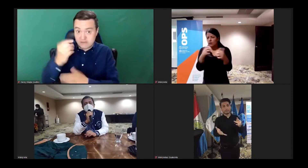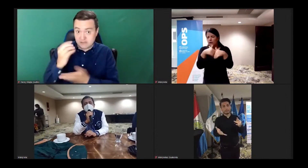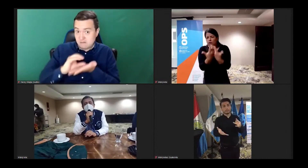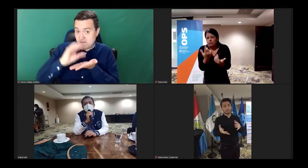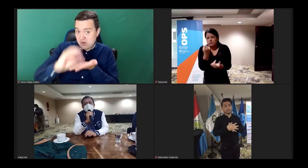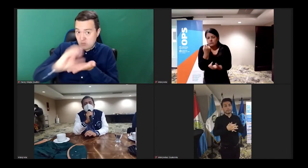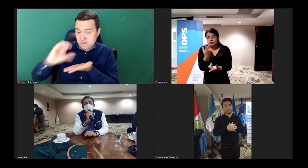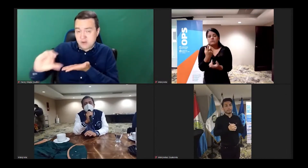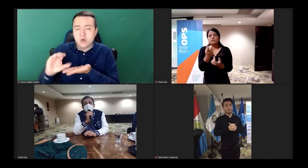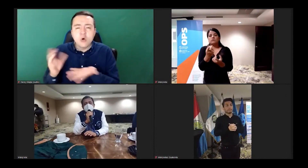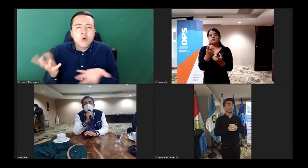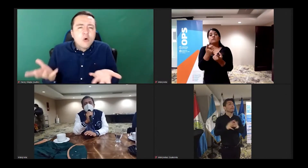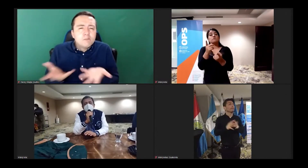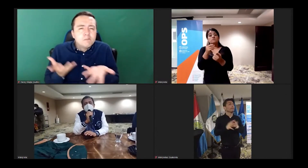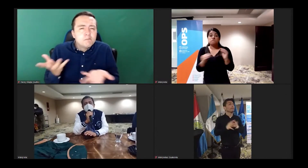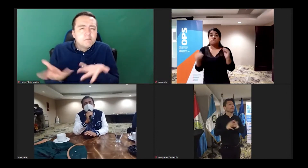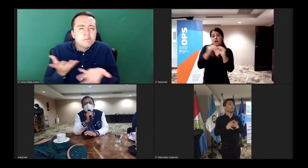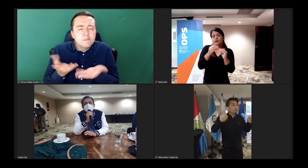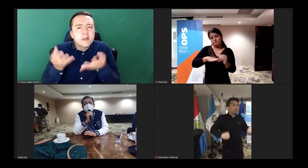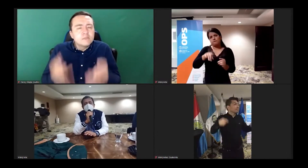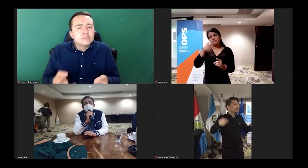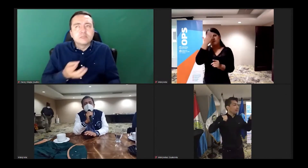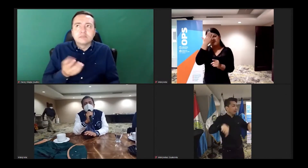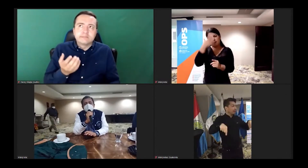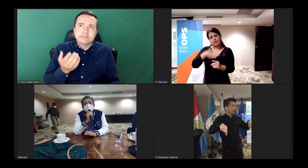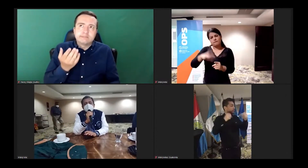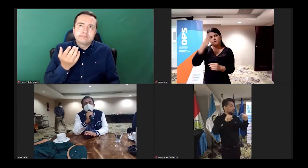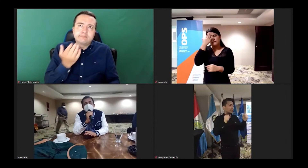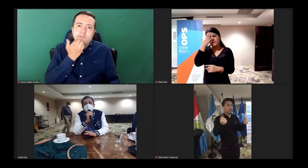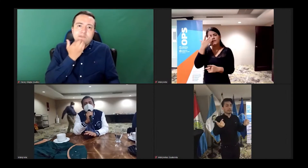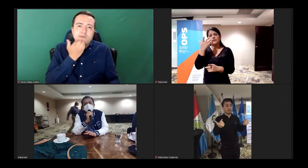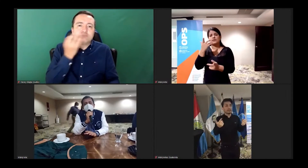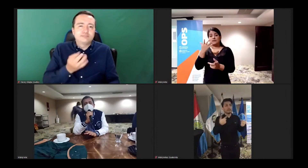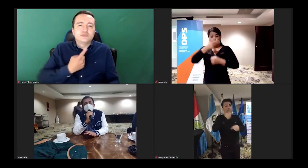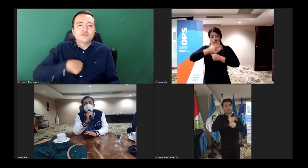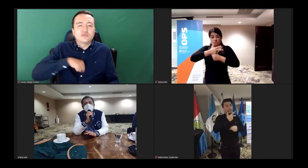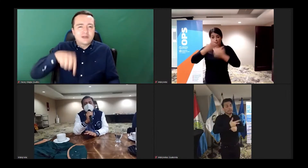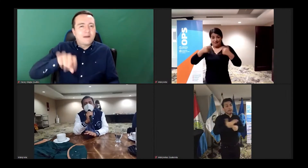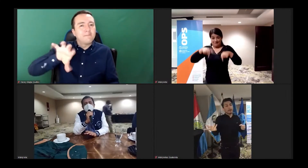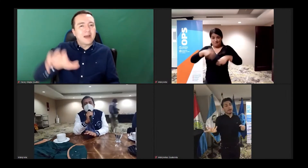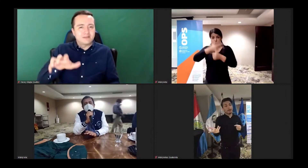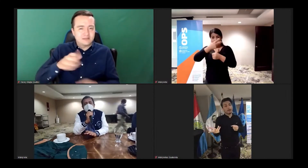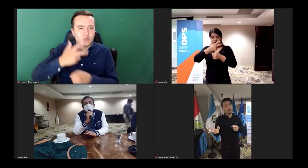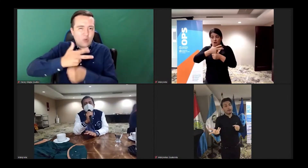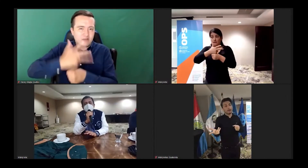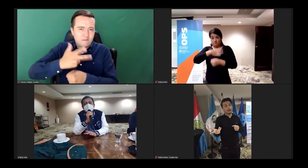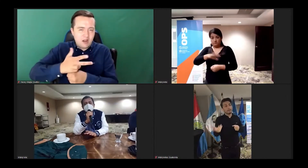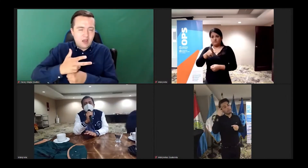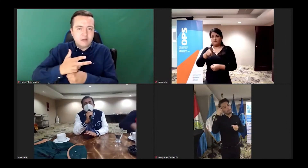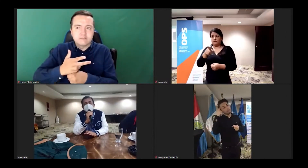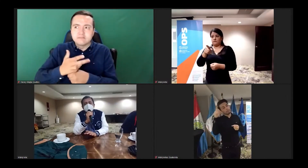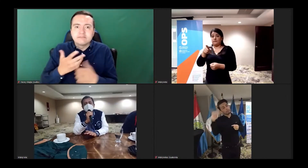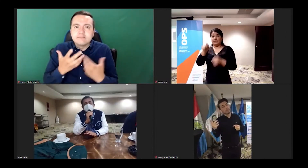y cómo podemos hacer, digamos, países como Guatemala para tratar